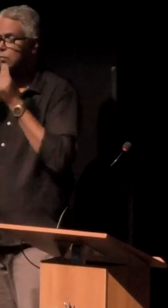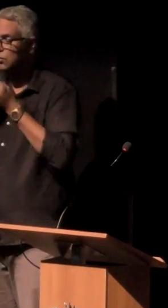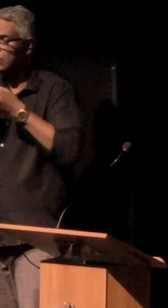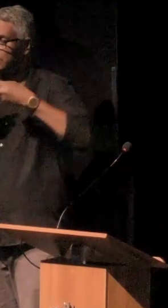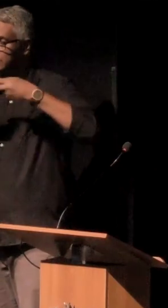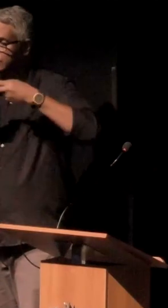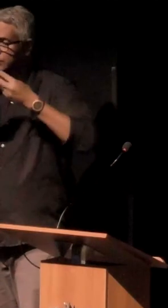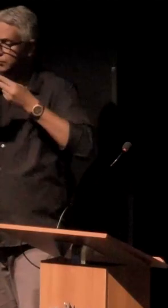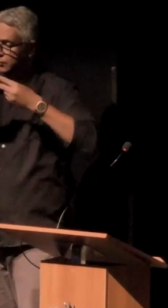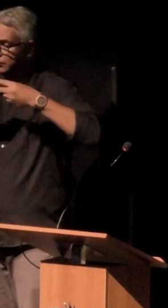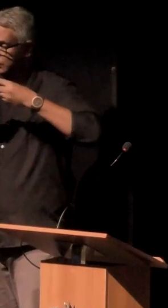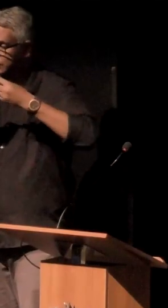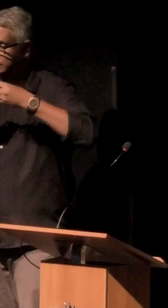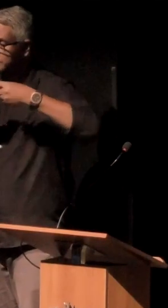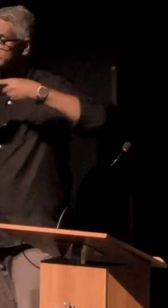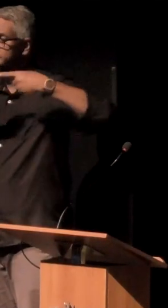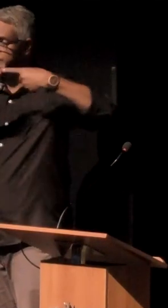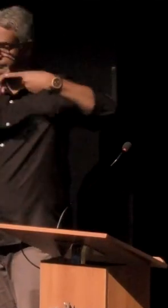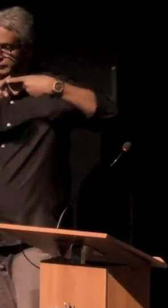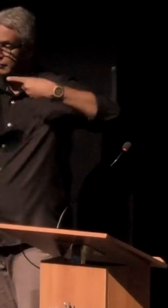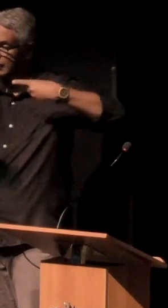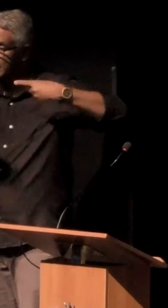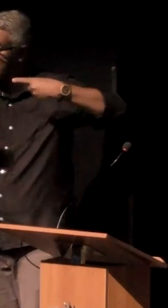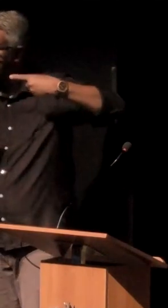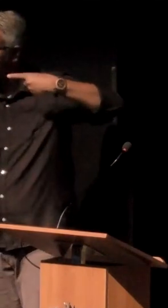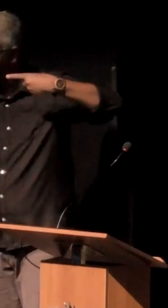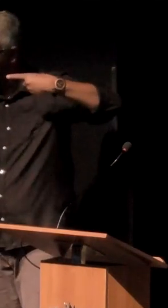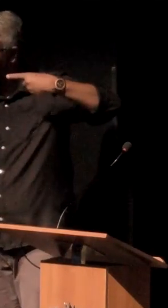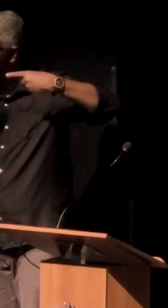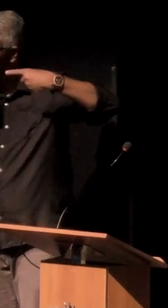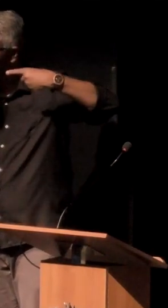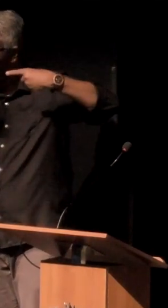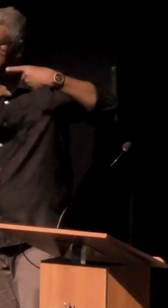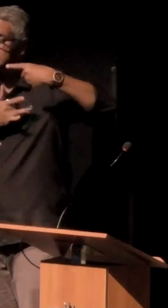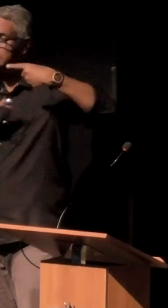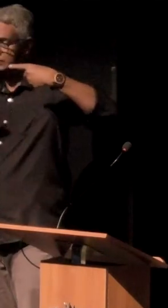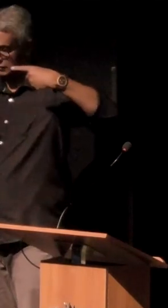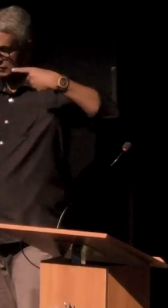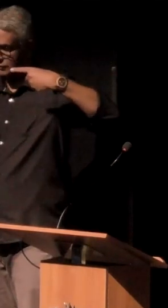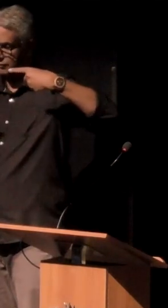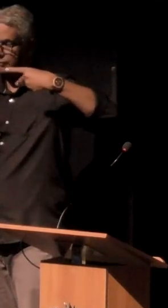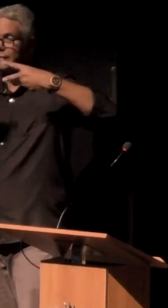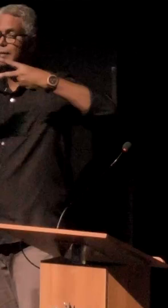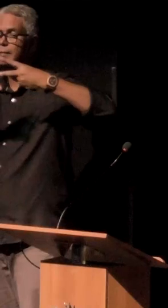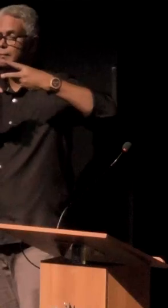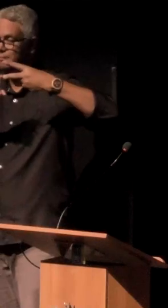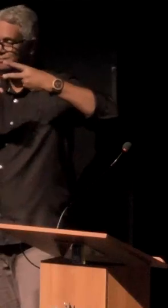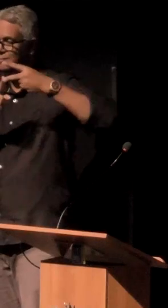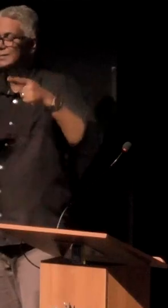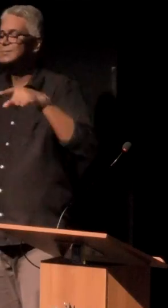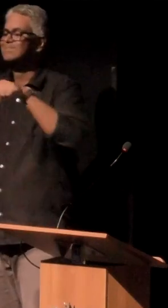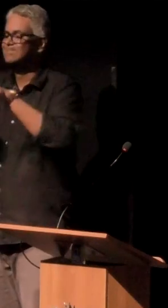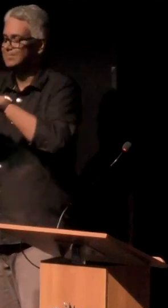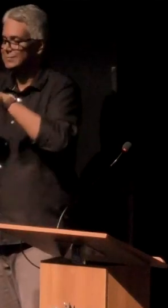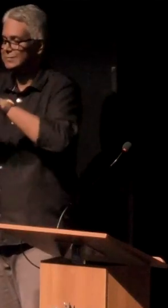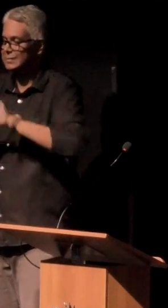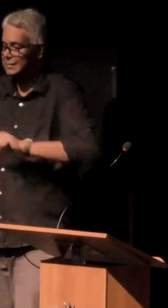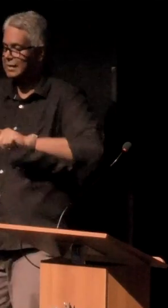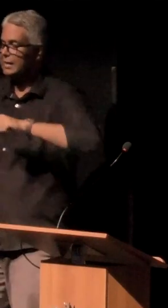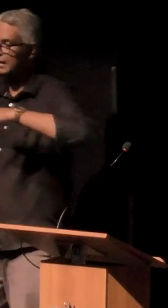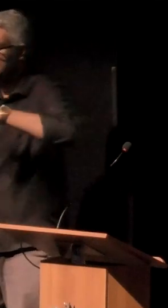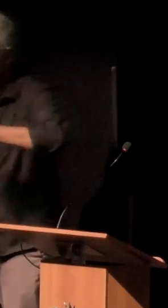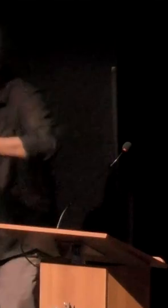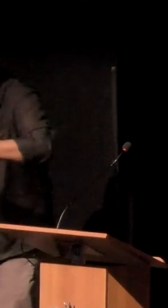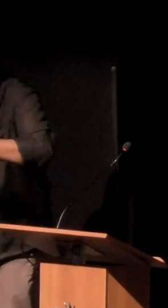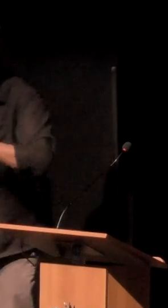muito importantes que é a oferta de uma Alimentação adequada e saudável mas também a realização de ações de educação